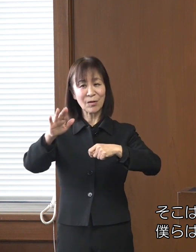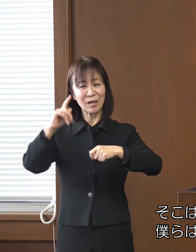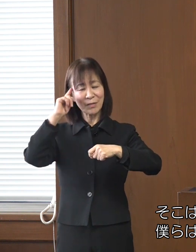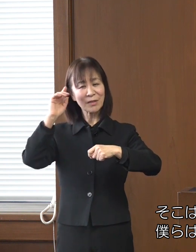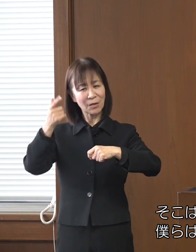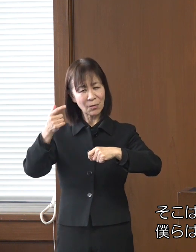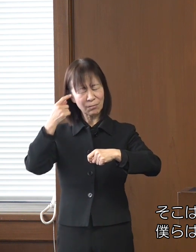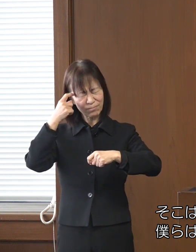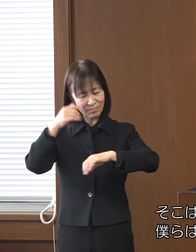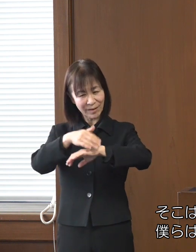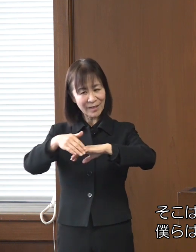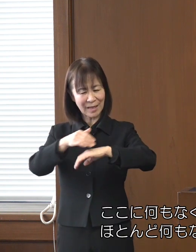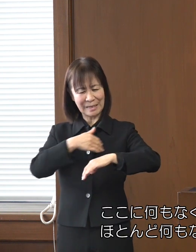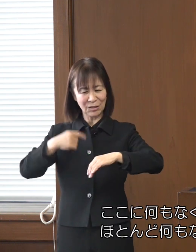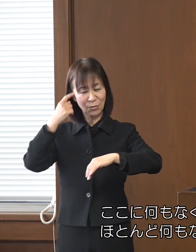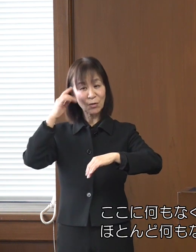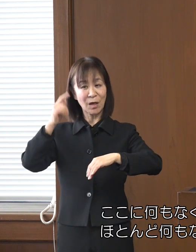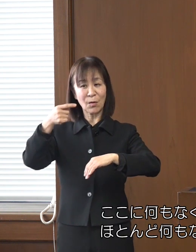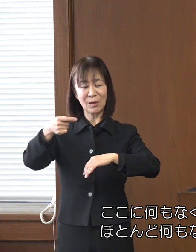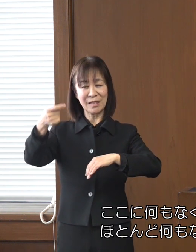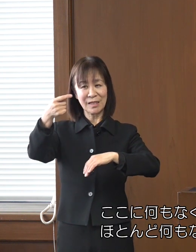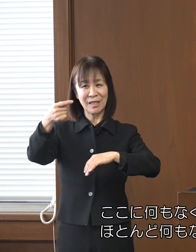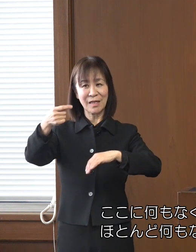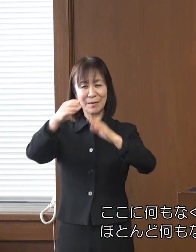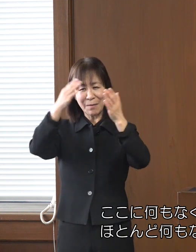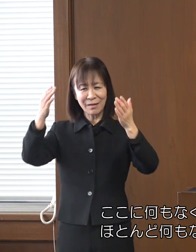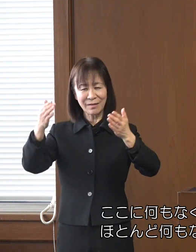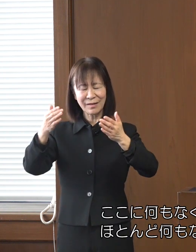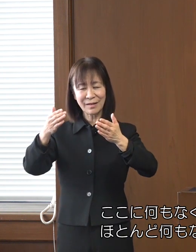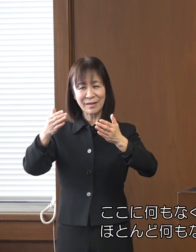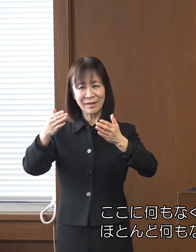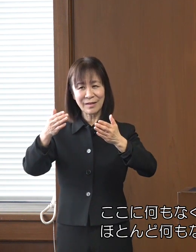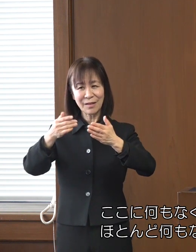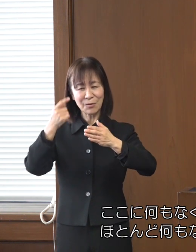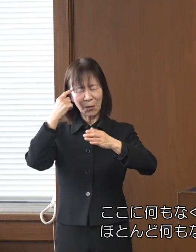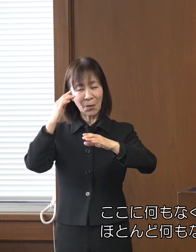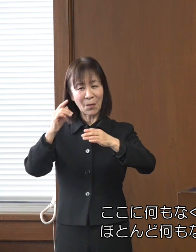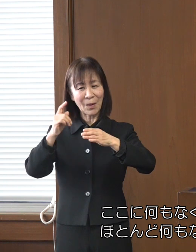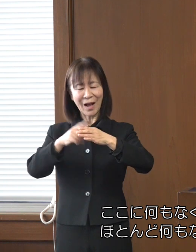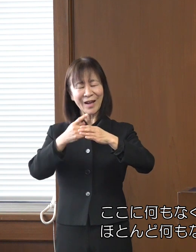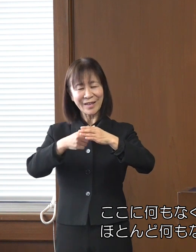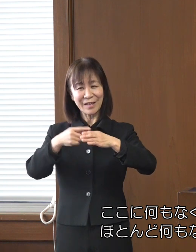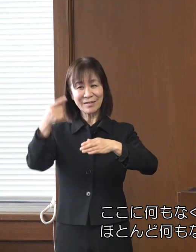僕らは試算してますけど、ここに1400、何もなくてもね1400を乗せる